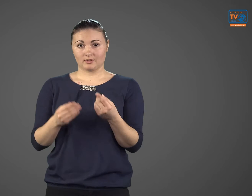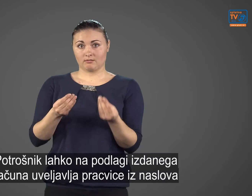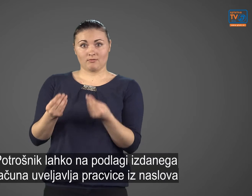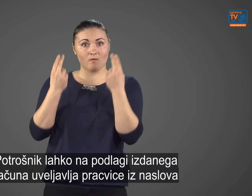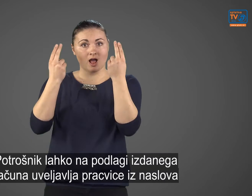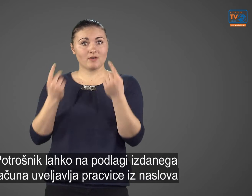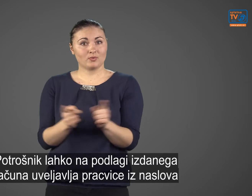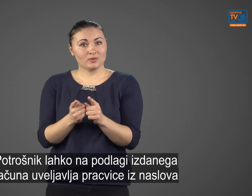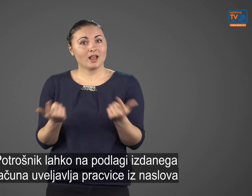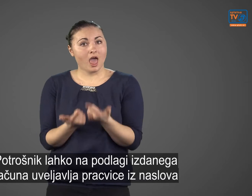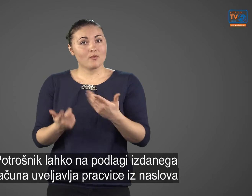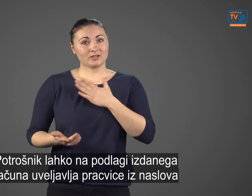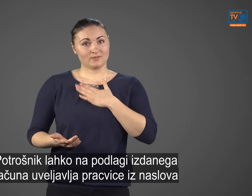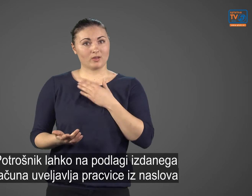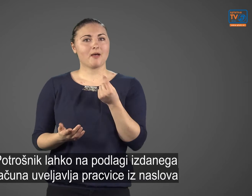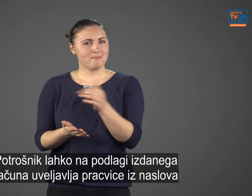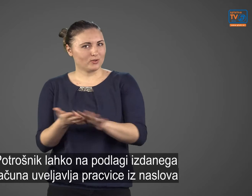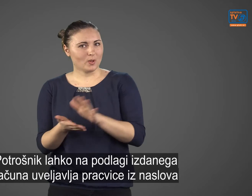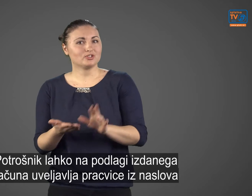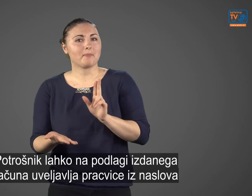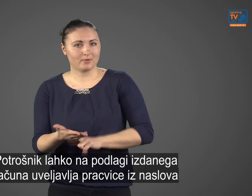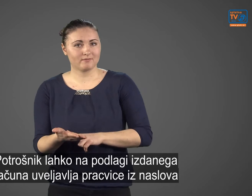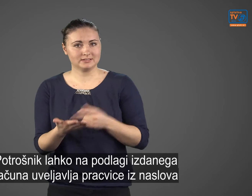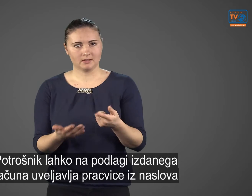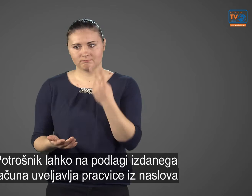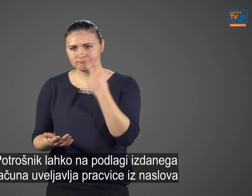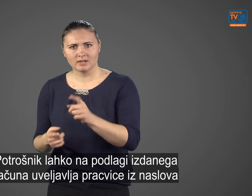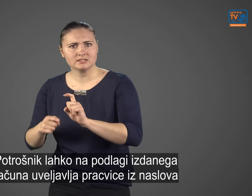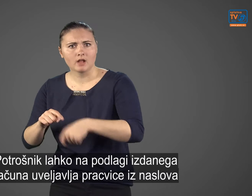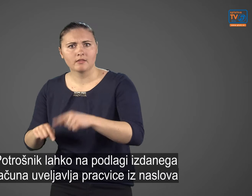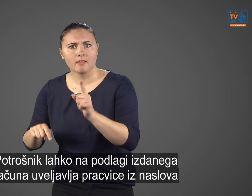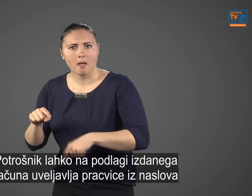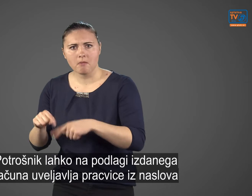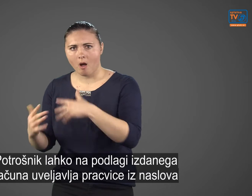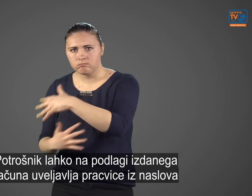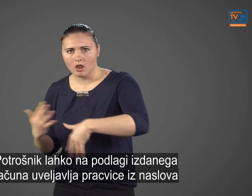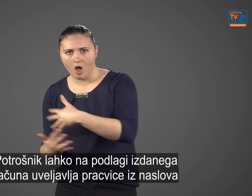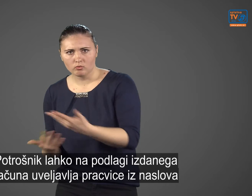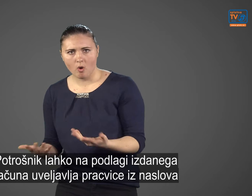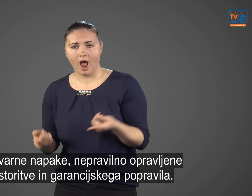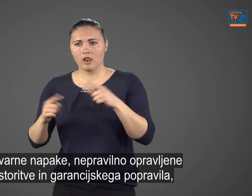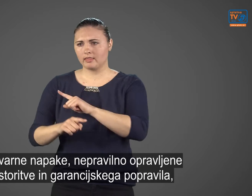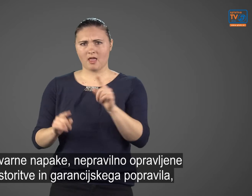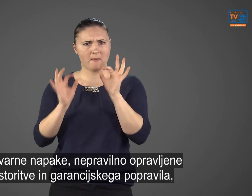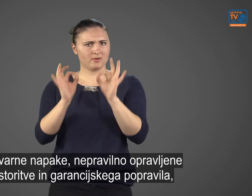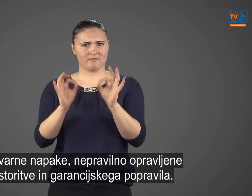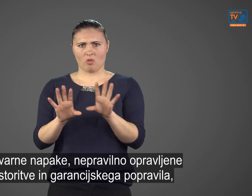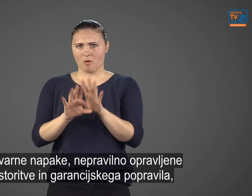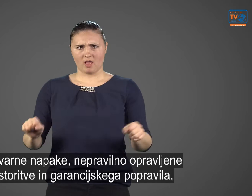Uveljavlja svoje potrošniške pravice, stvarno napako na blagu ali nepravilno opravljeno storitev,